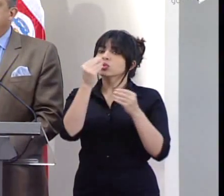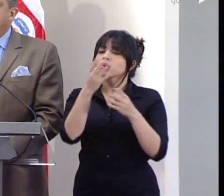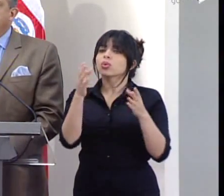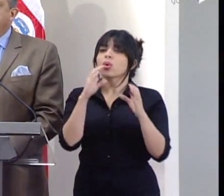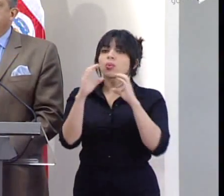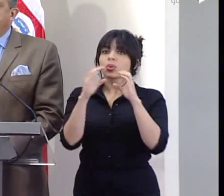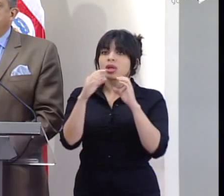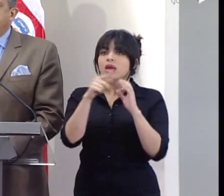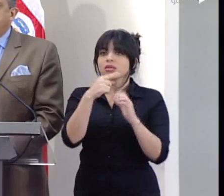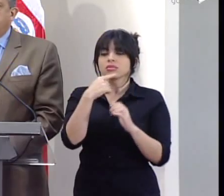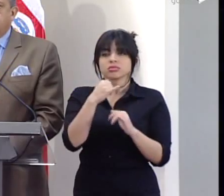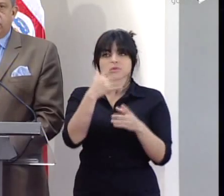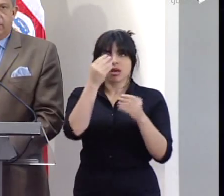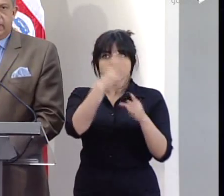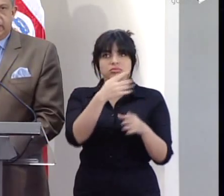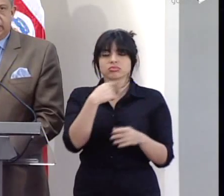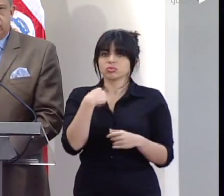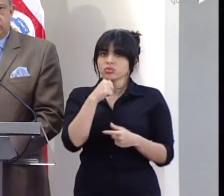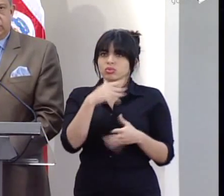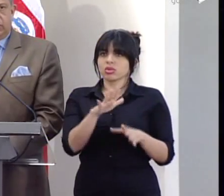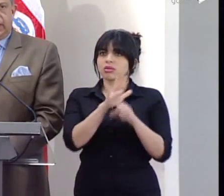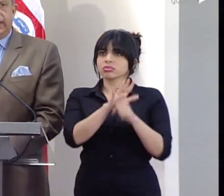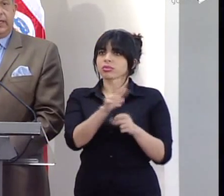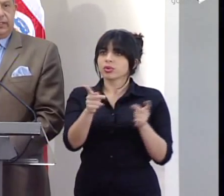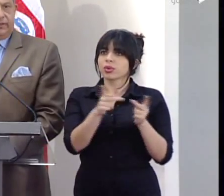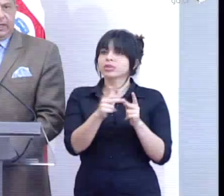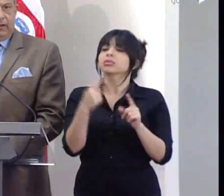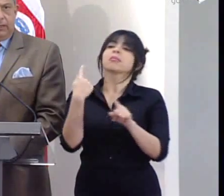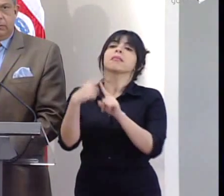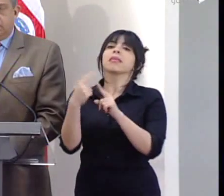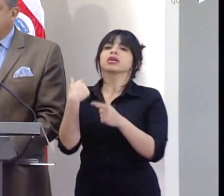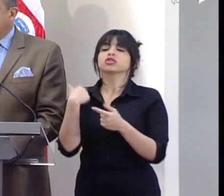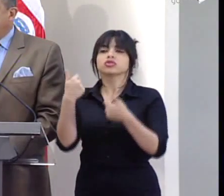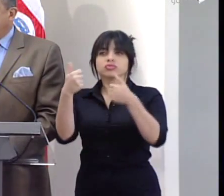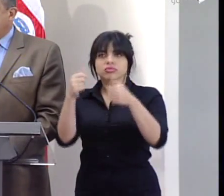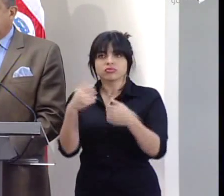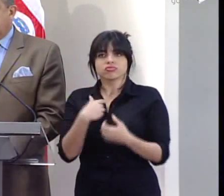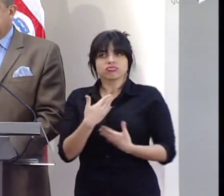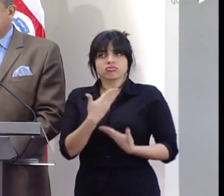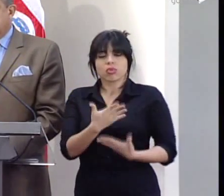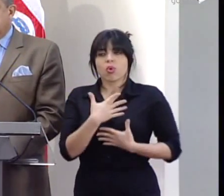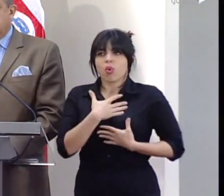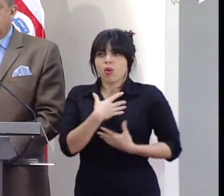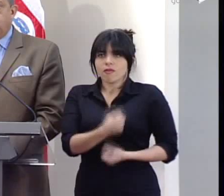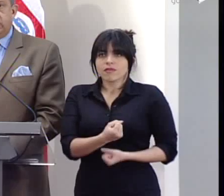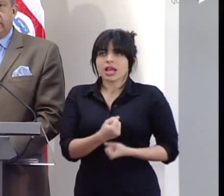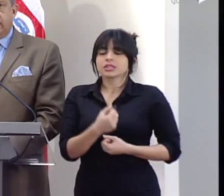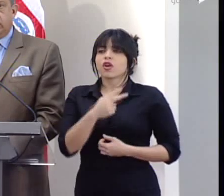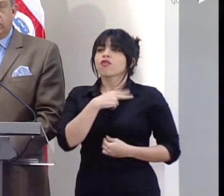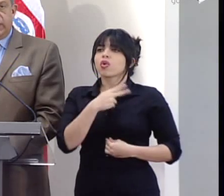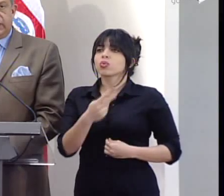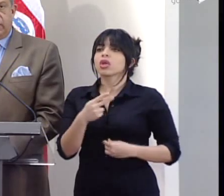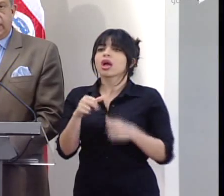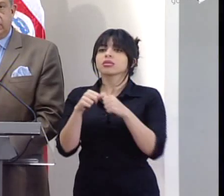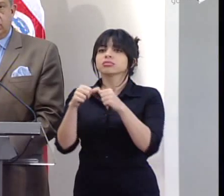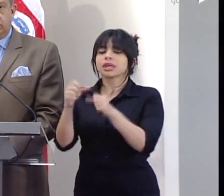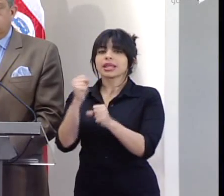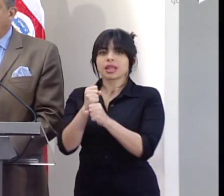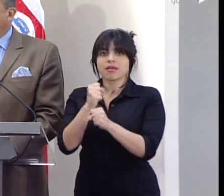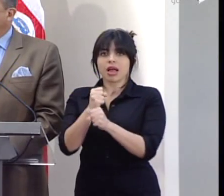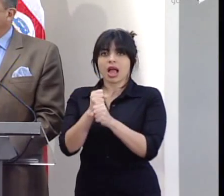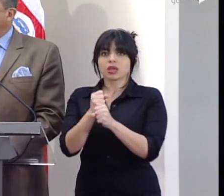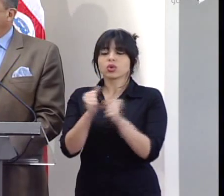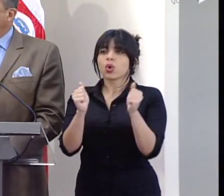comunicado, y que no solamente eso, sino que le ratificaba mi confianza y la voluntad de continuar